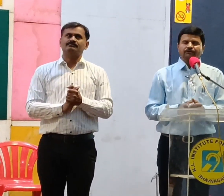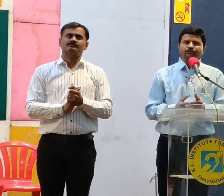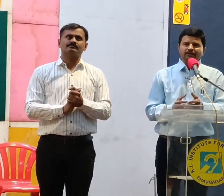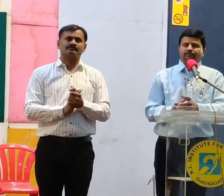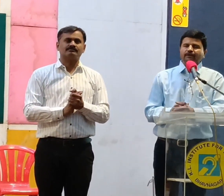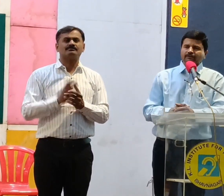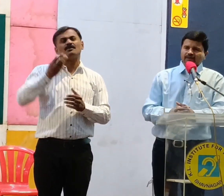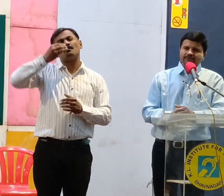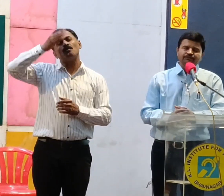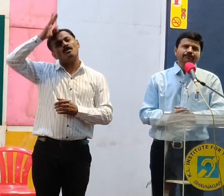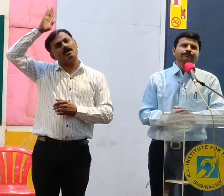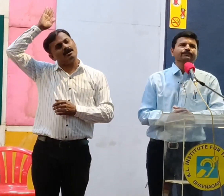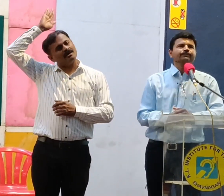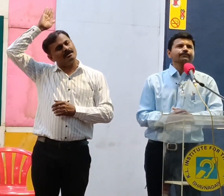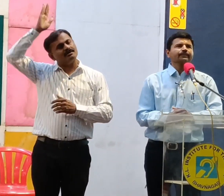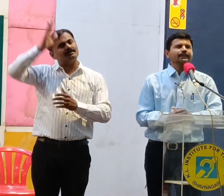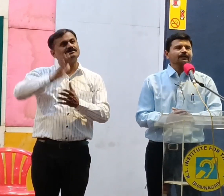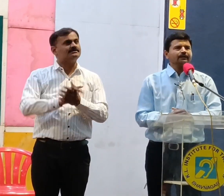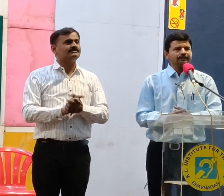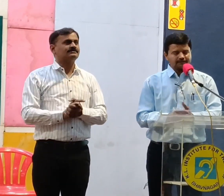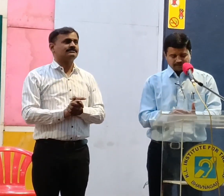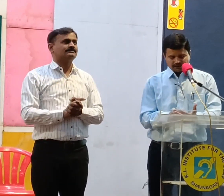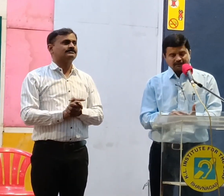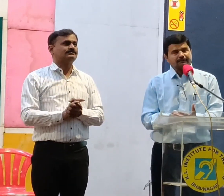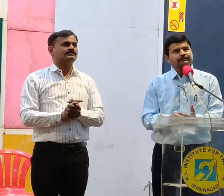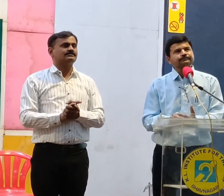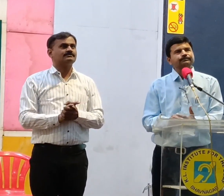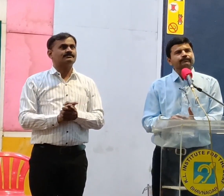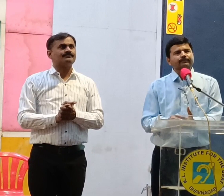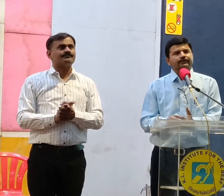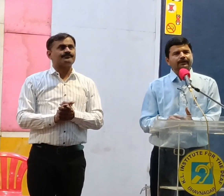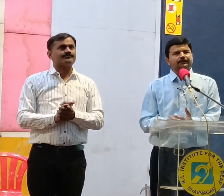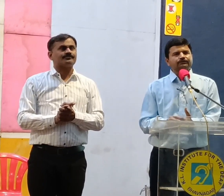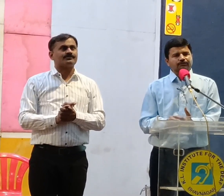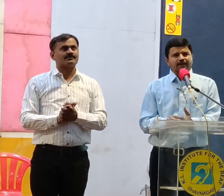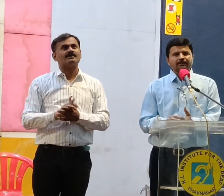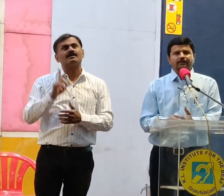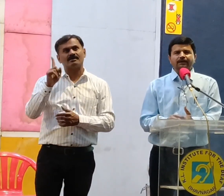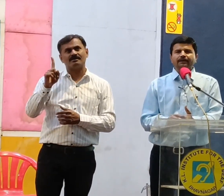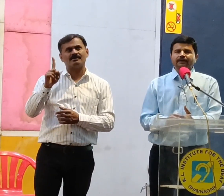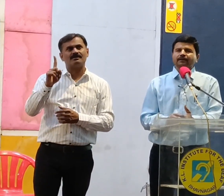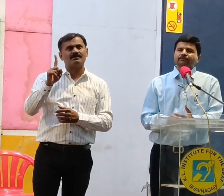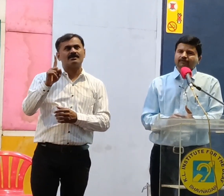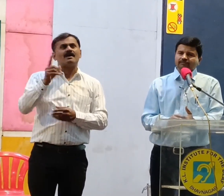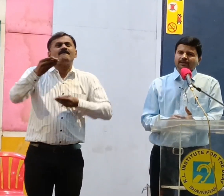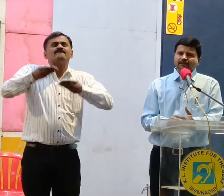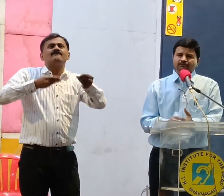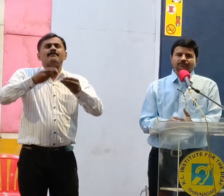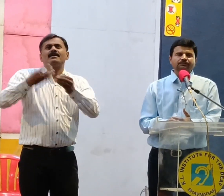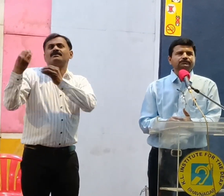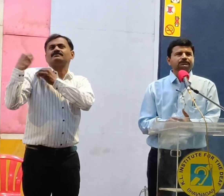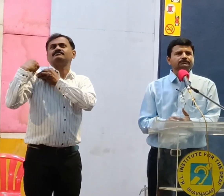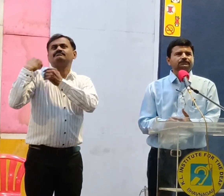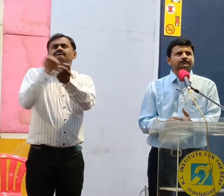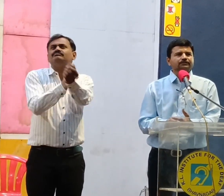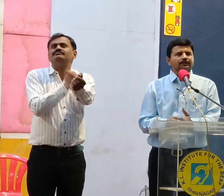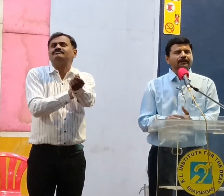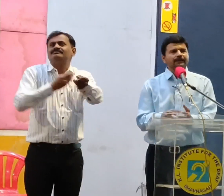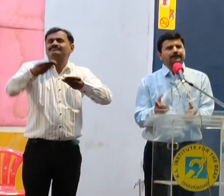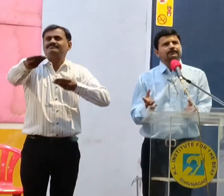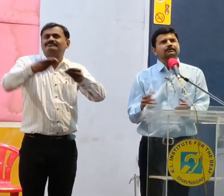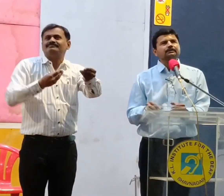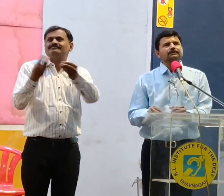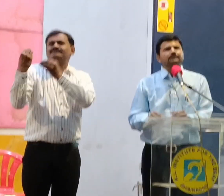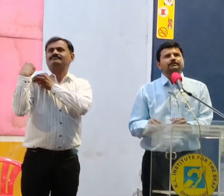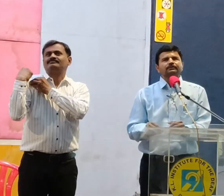થોડા જૂના સમયની વાત છે. એ સમયે એક સોદાગર એટલે કે એક વેપારી હતો અને